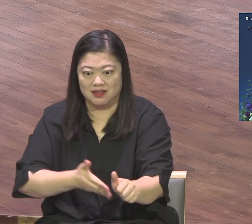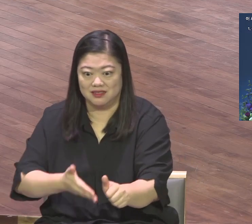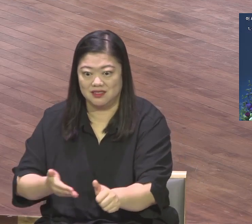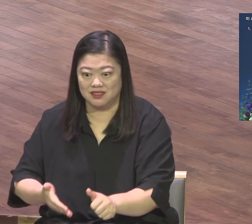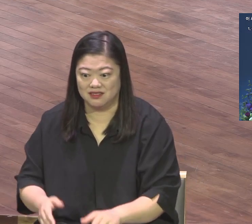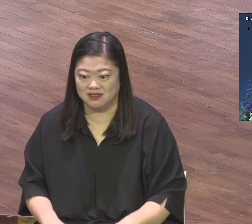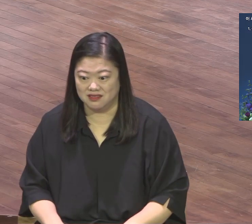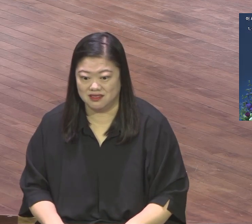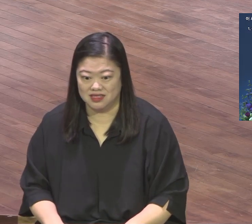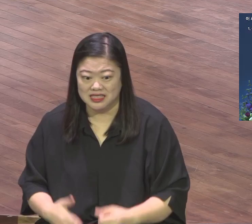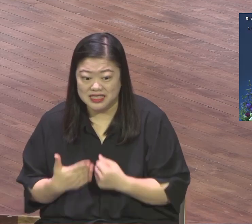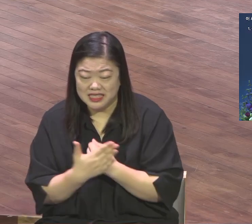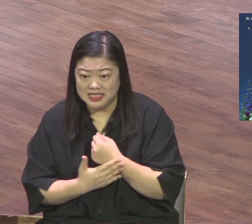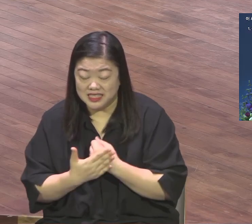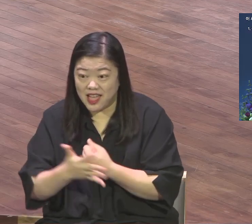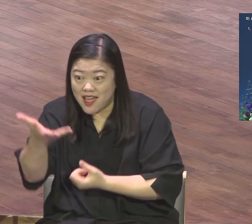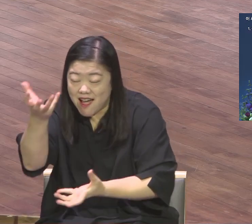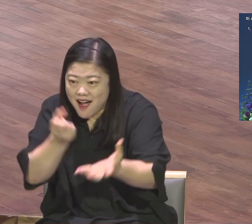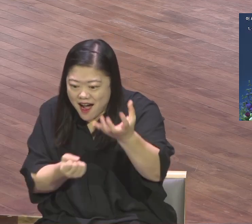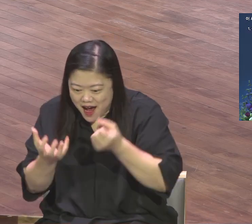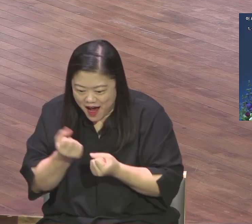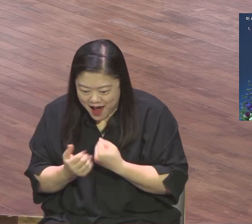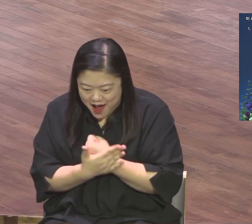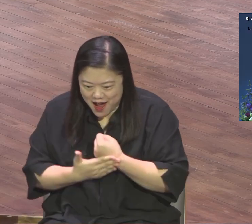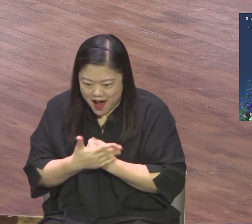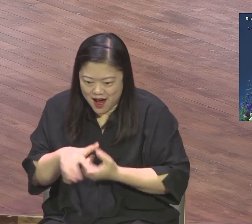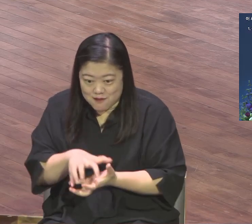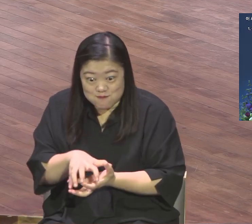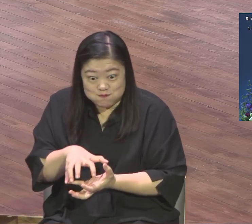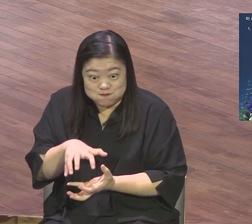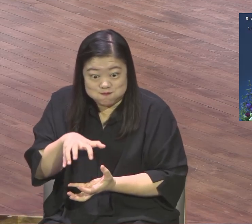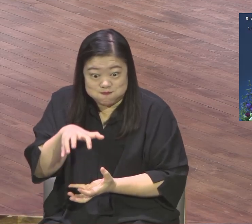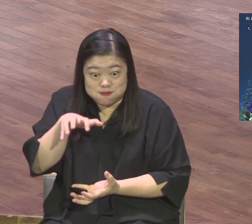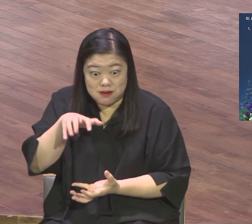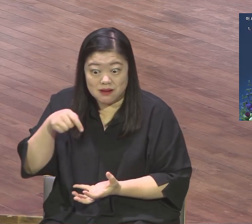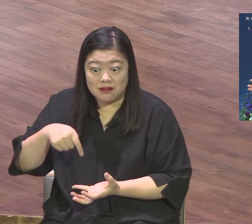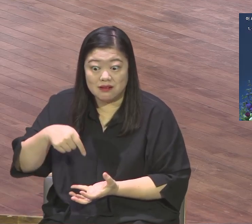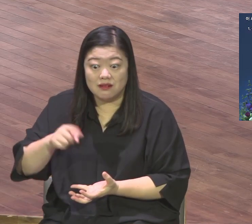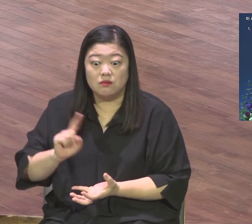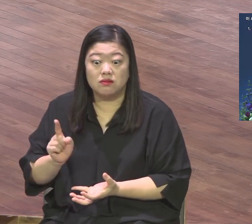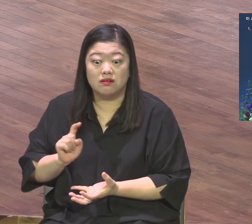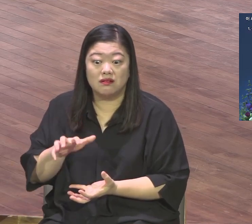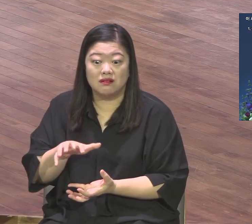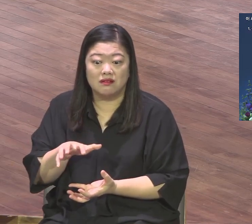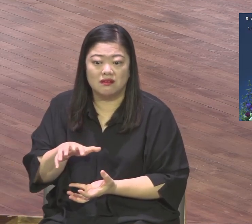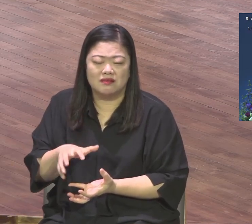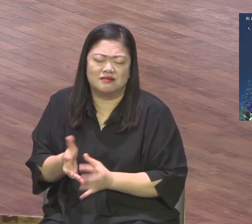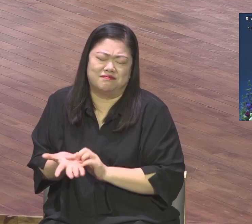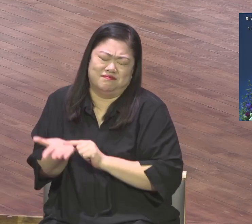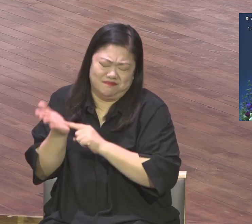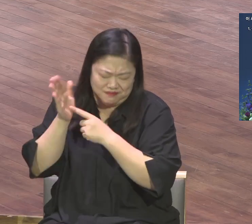여러분이 받은 그 은혜를 나눌 때 살아날 영혼들이 꽉 차 있습니다.